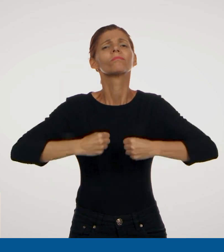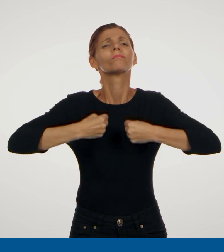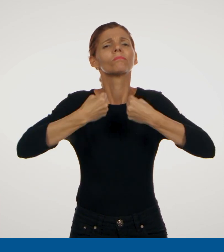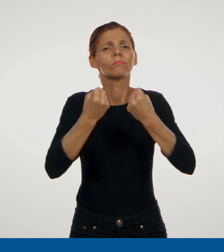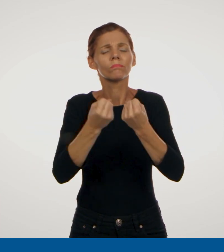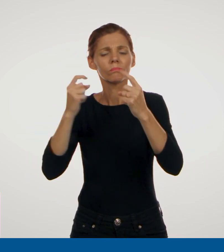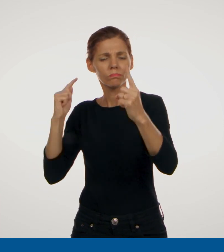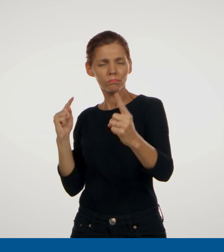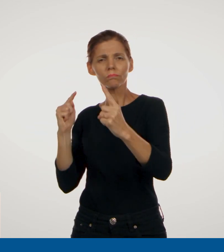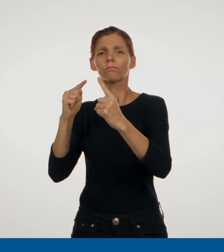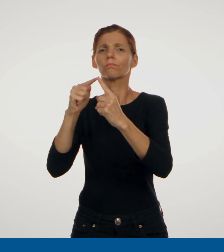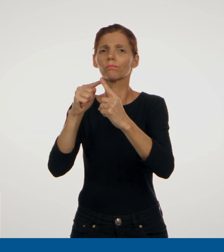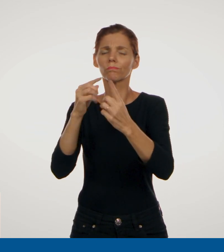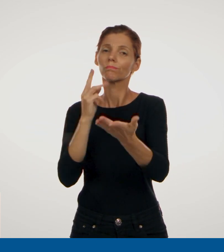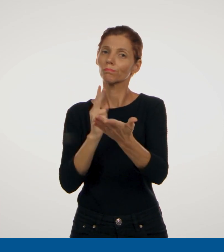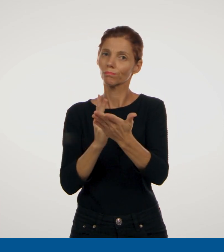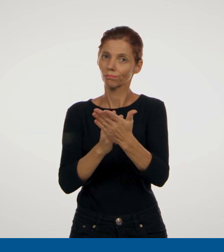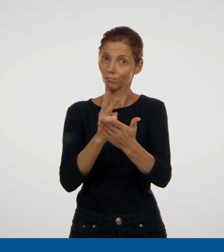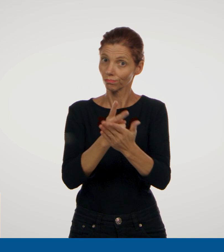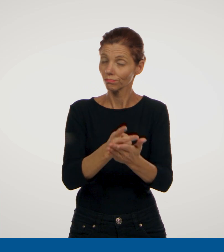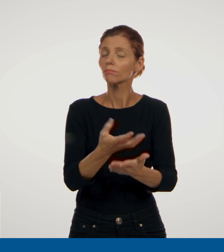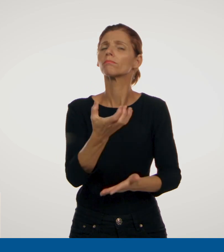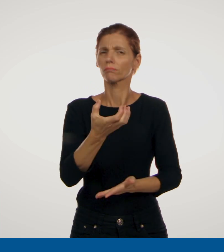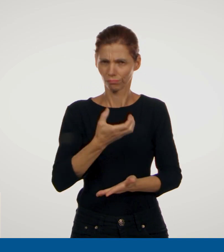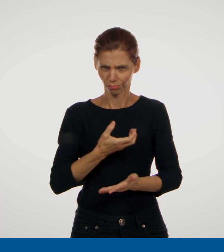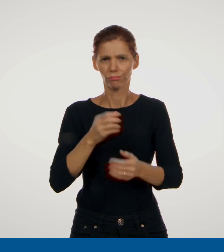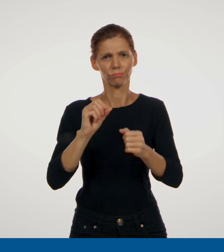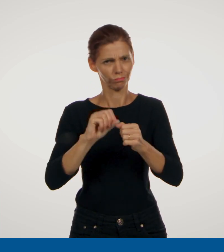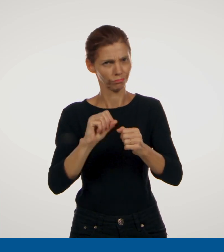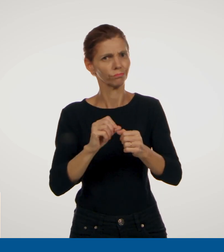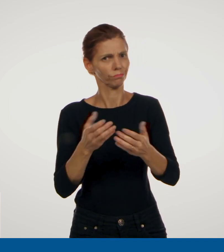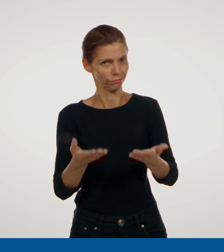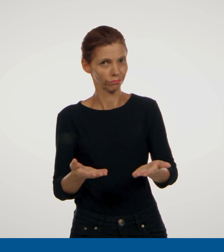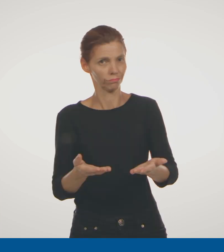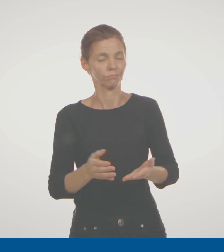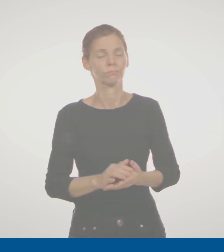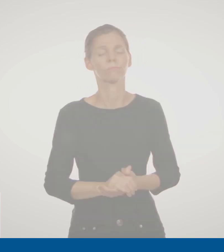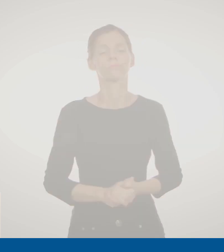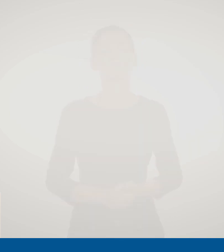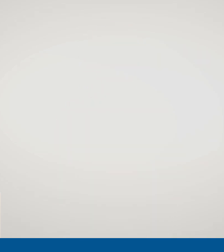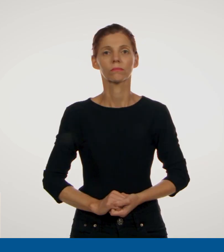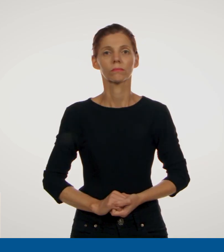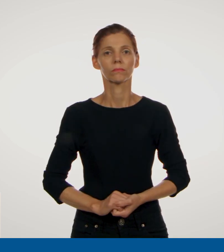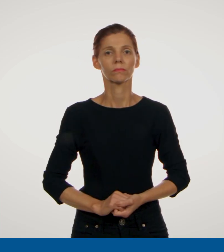a despertar esforços para alcançar seus objetivos. Ele quer aquilo.